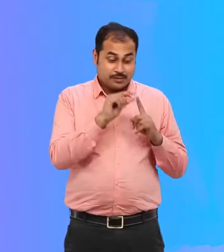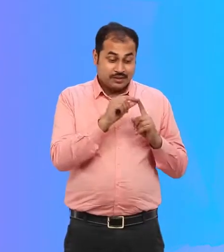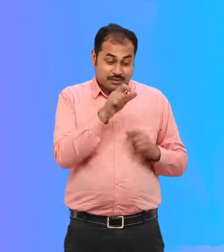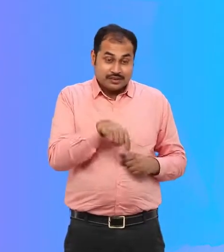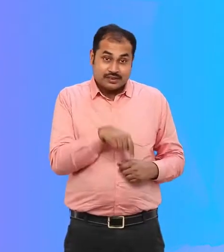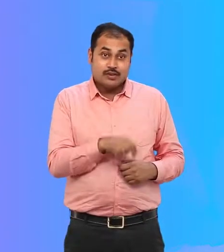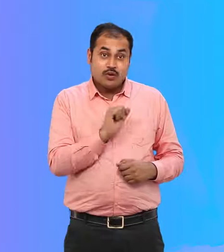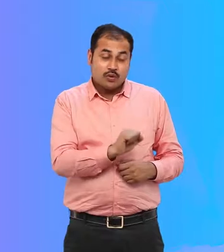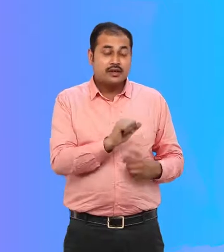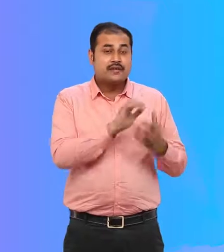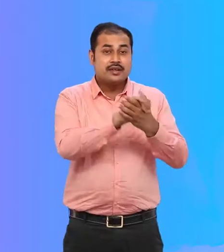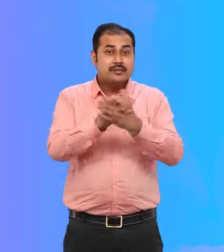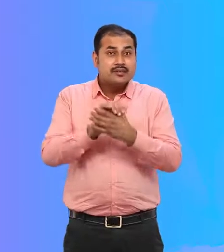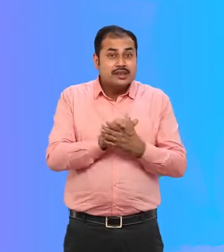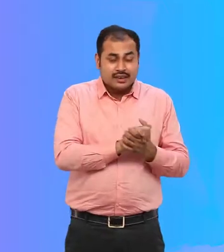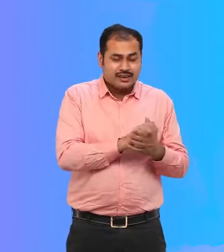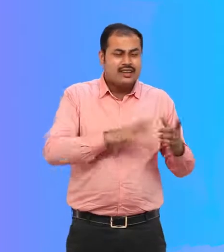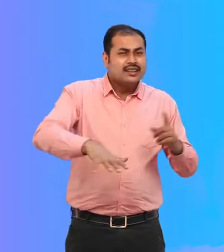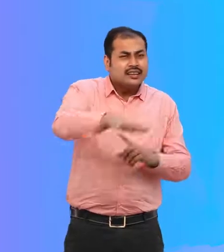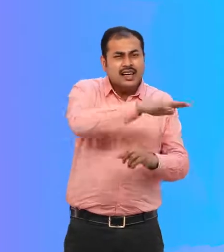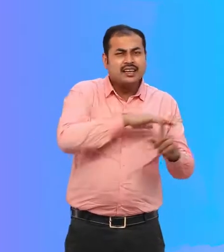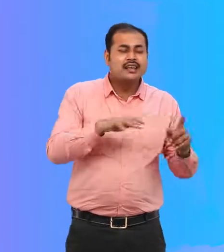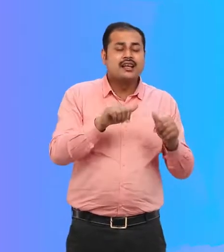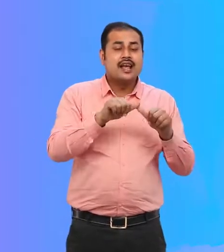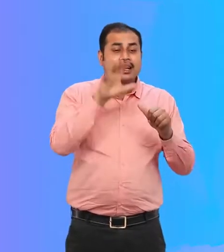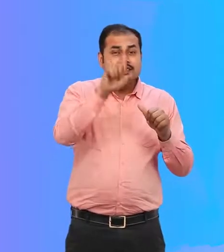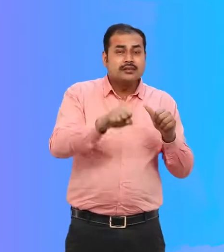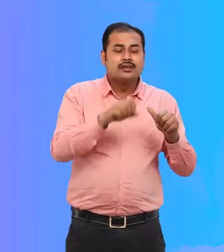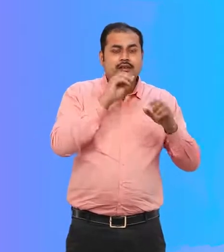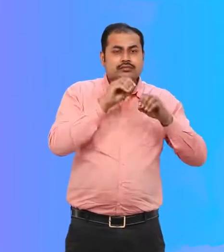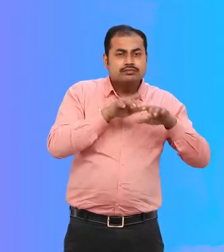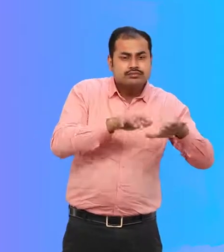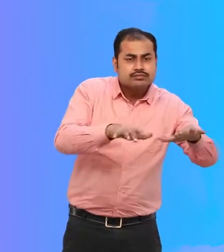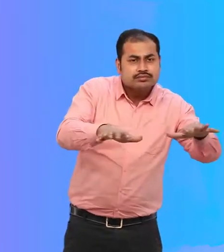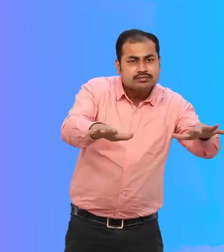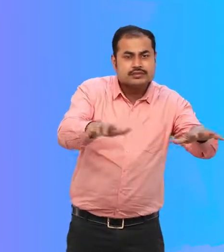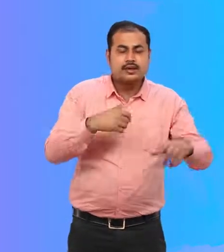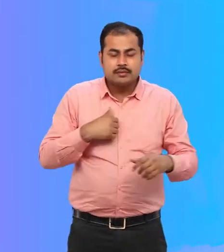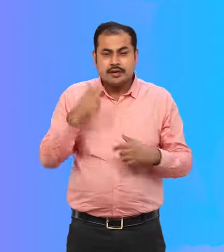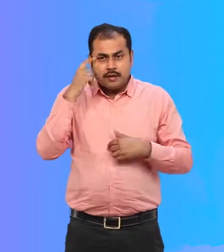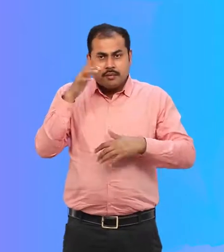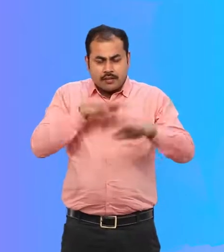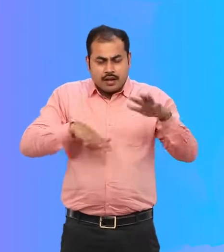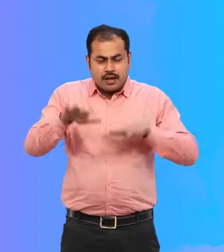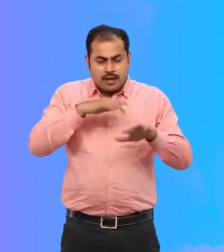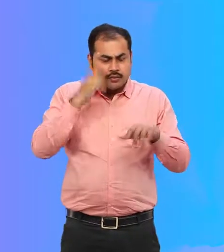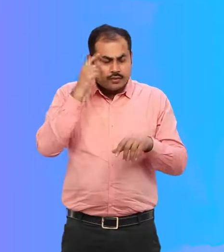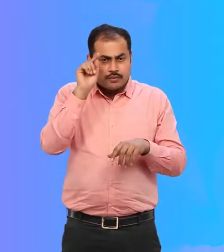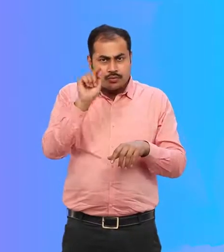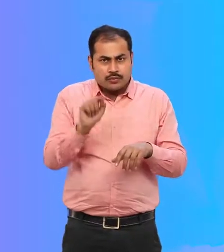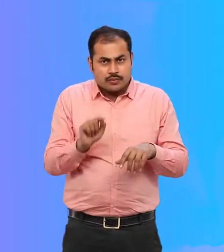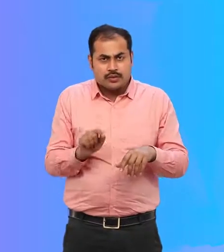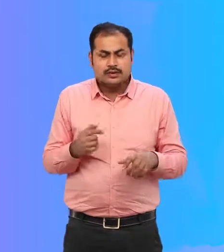ए पिया और उसके दोस्त तो अपने सुगम्यता अभियान को अपने परिवेश तक पहुंचाने के लिए योजना बनाने में लगे